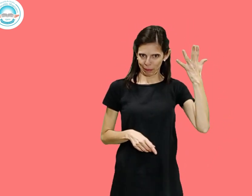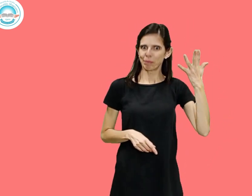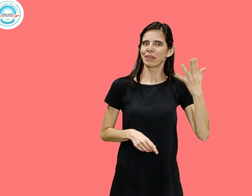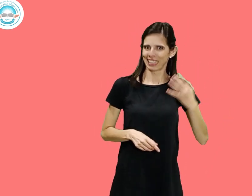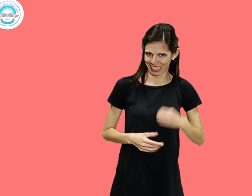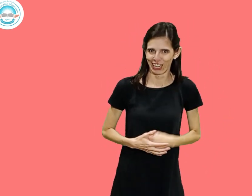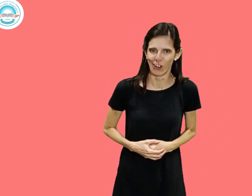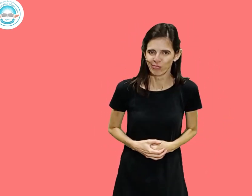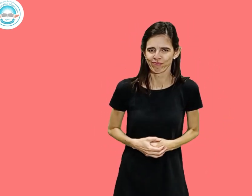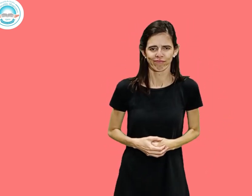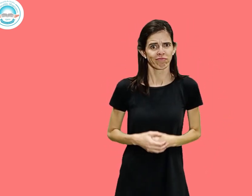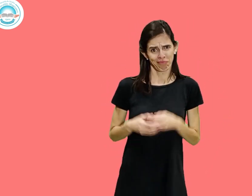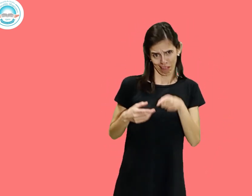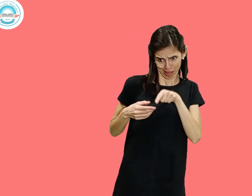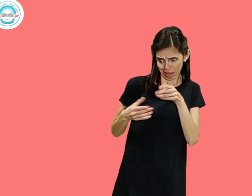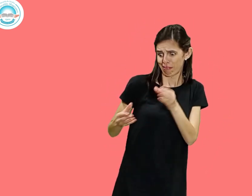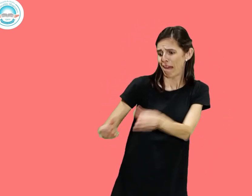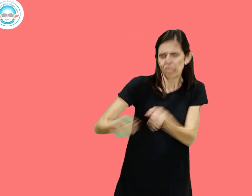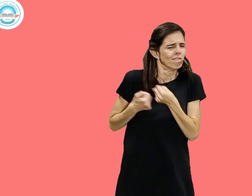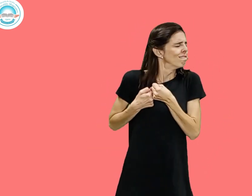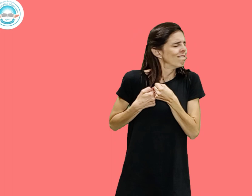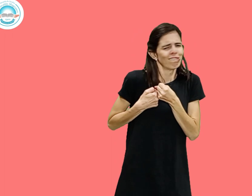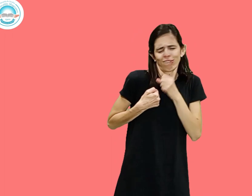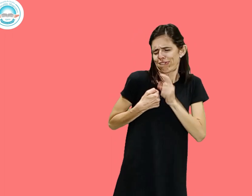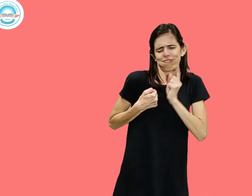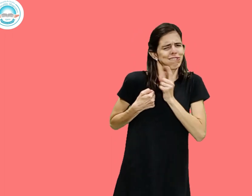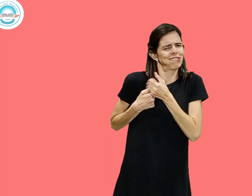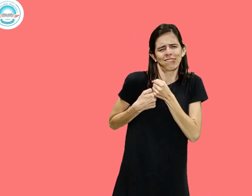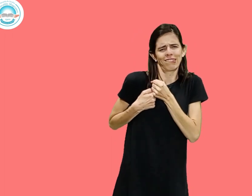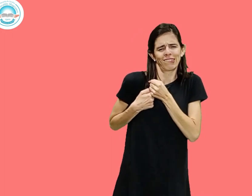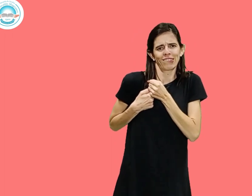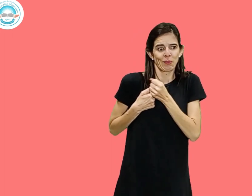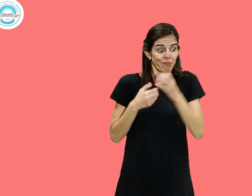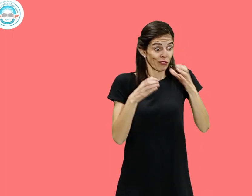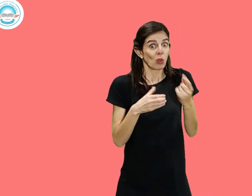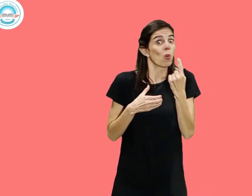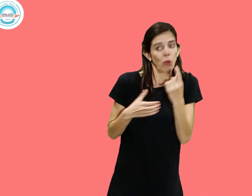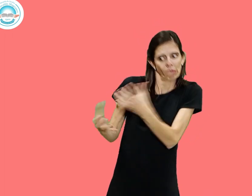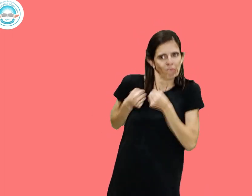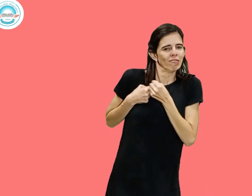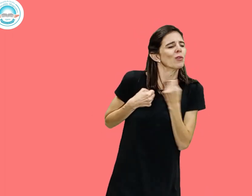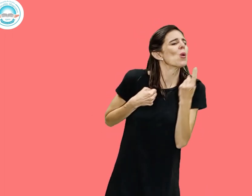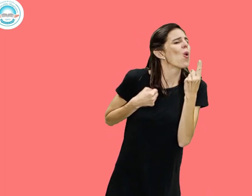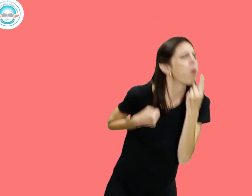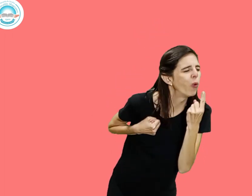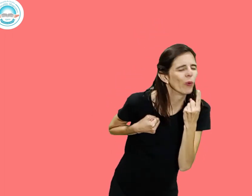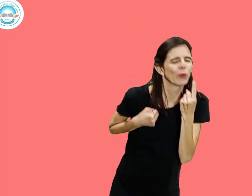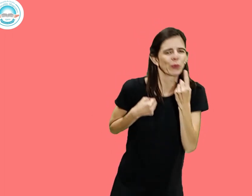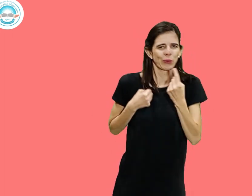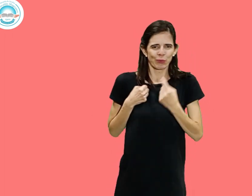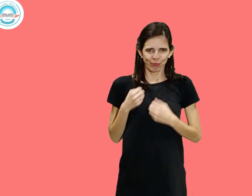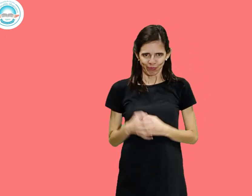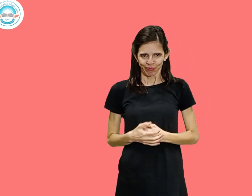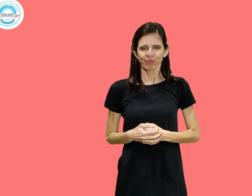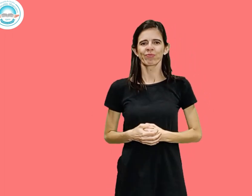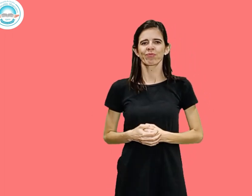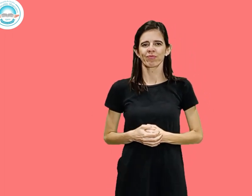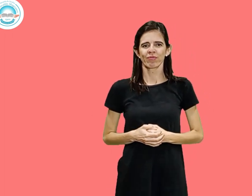espejos no la solté ni siquiera cuando tuve que apagar